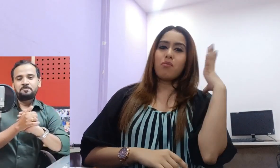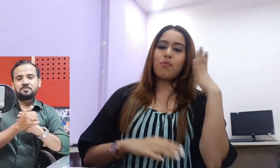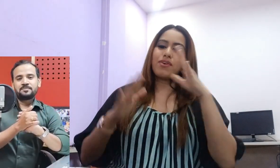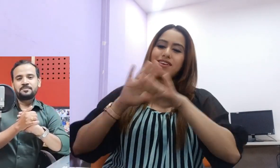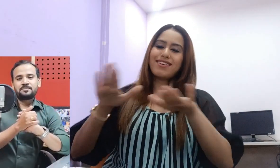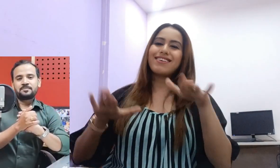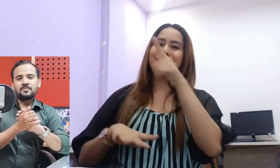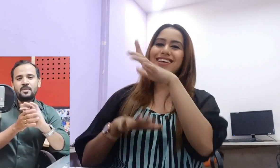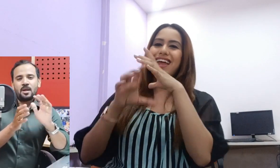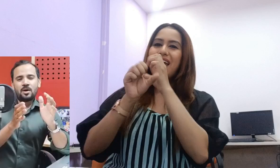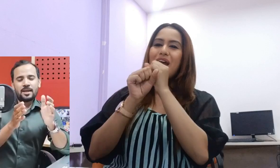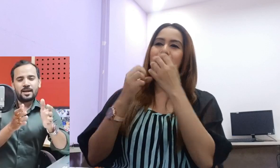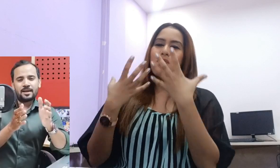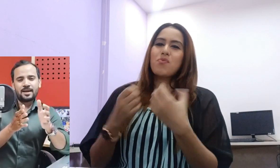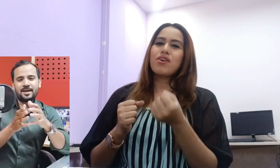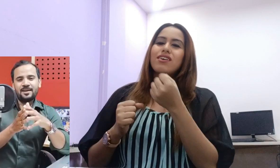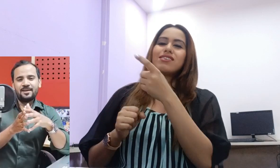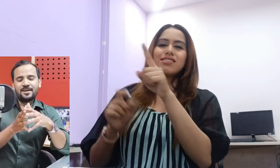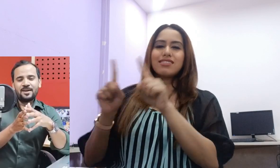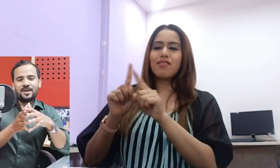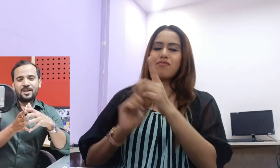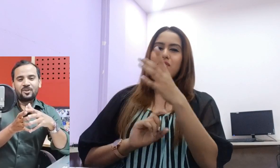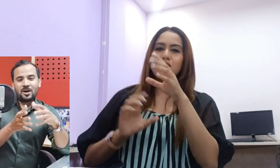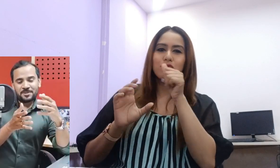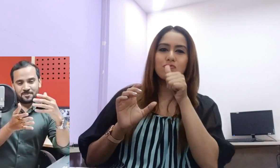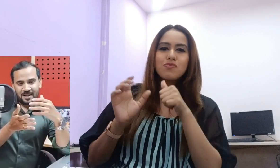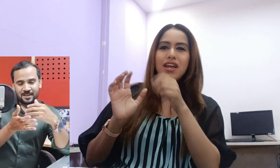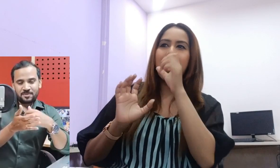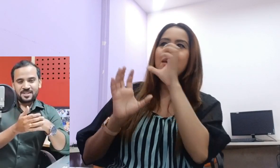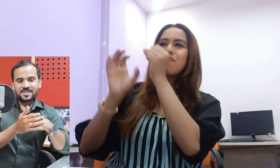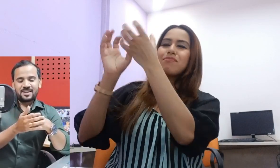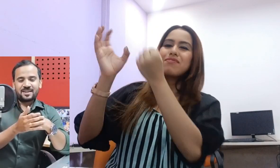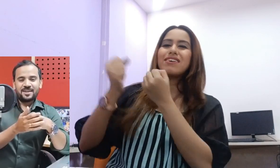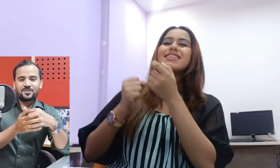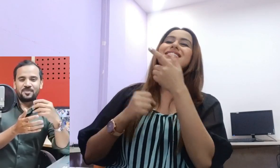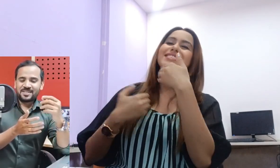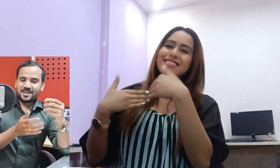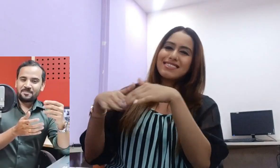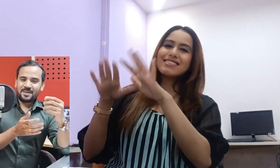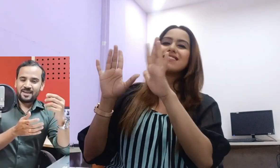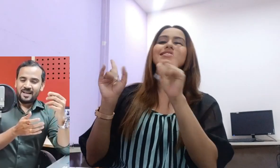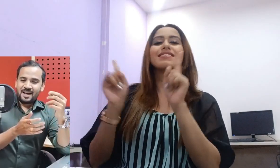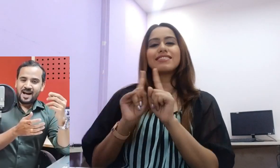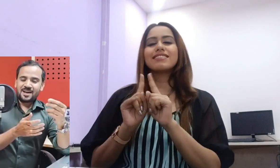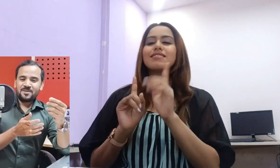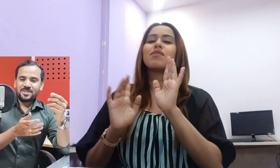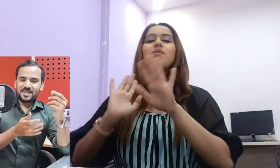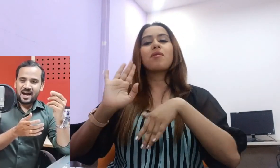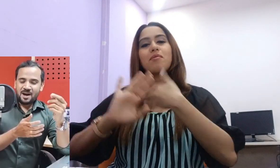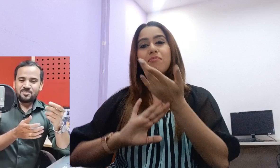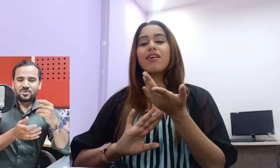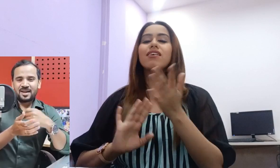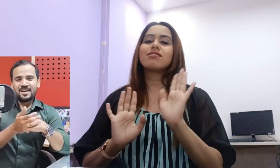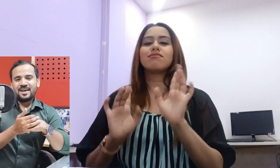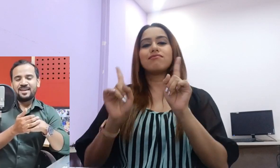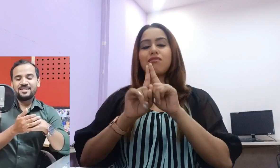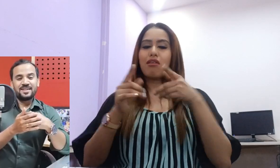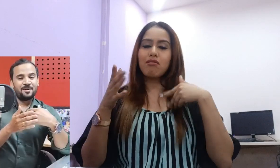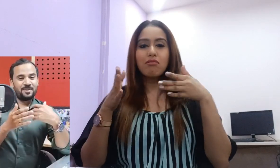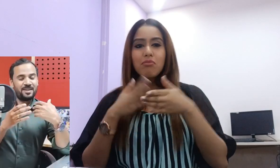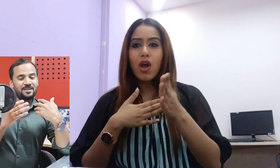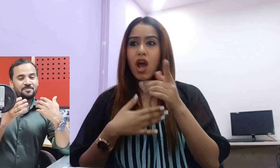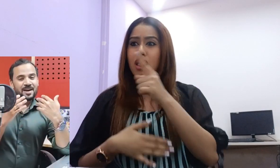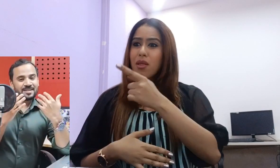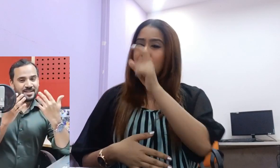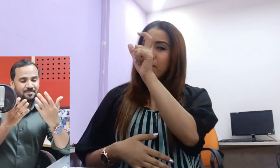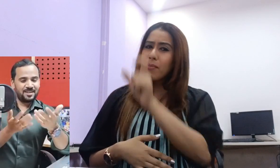जाए, और यहां घर आए तो आप इस बात की प्रतीक्षा कर रहे हैं कि जो बच्चे आपके आंगन में से आम चुराने आए हैं, जिन्हें